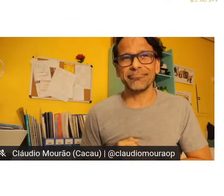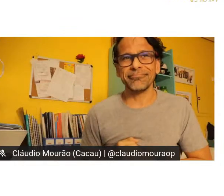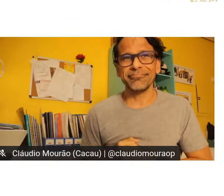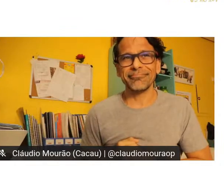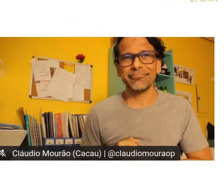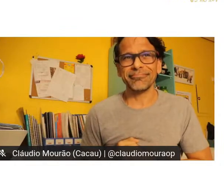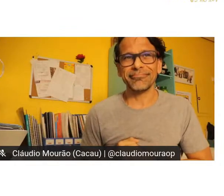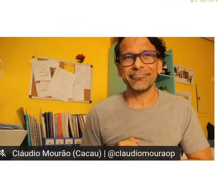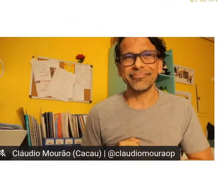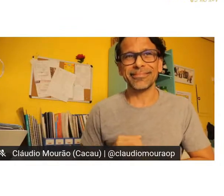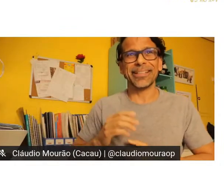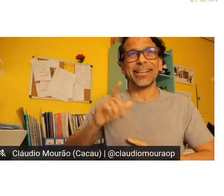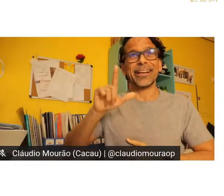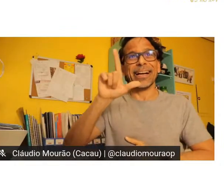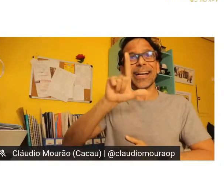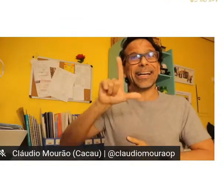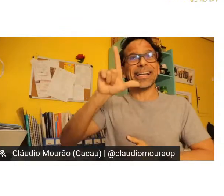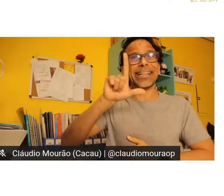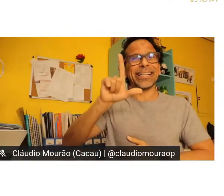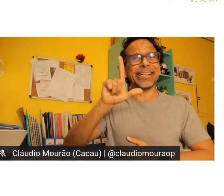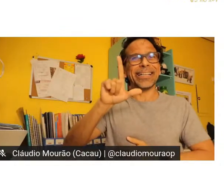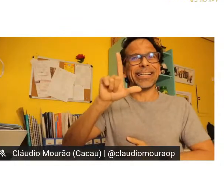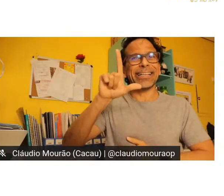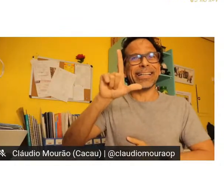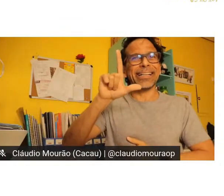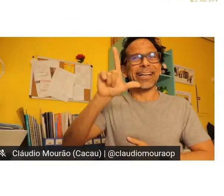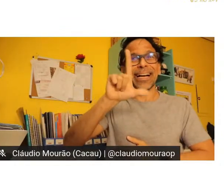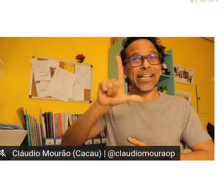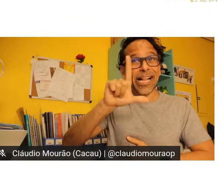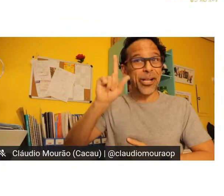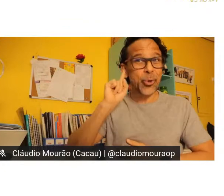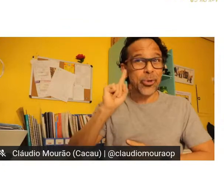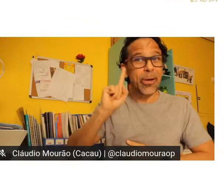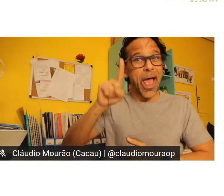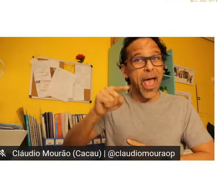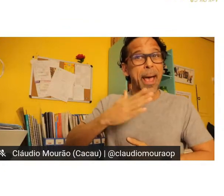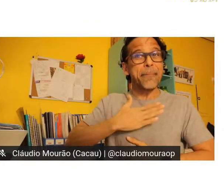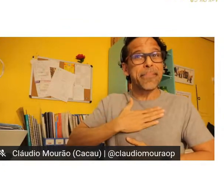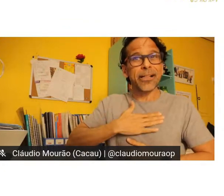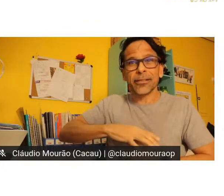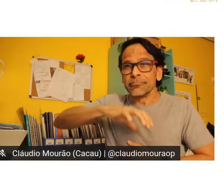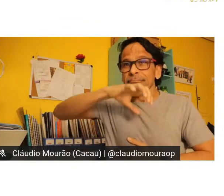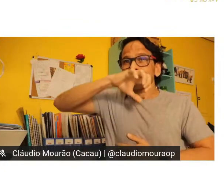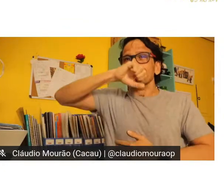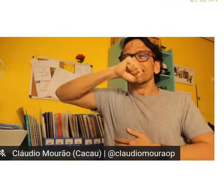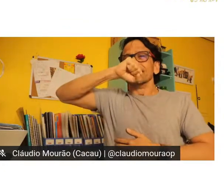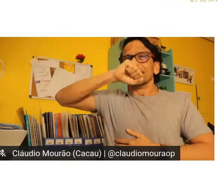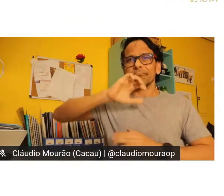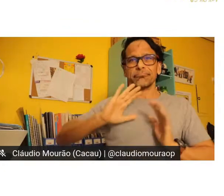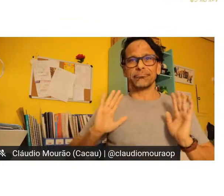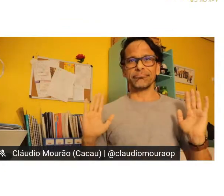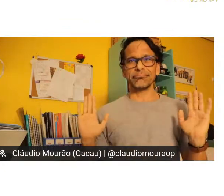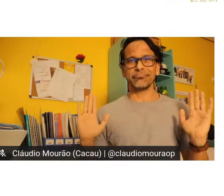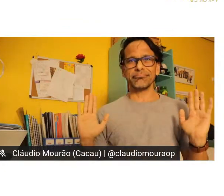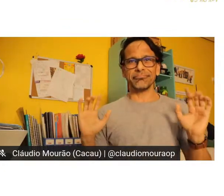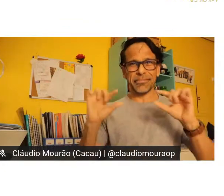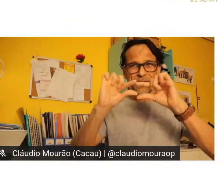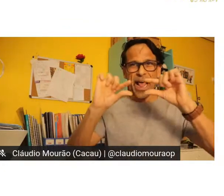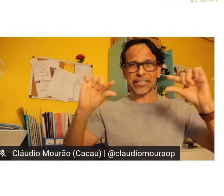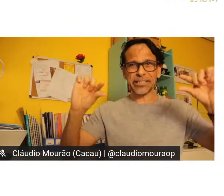o a minha vida literatura surda É é